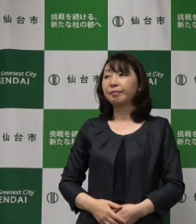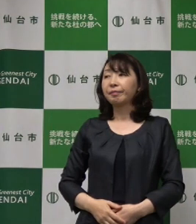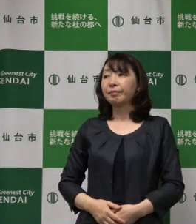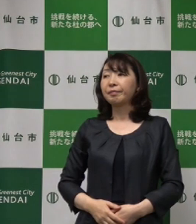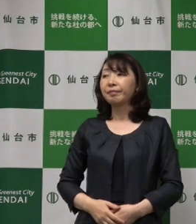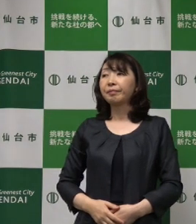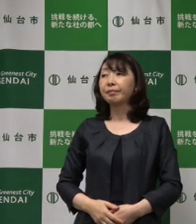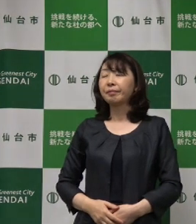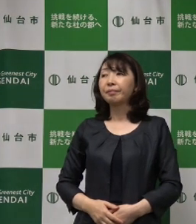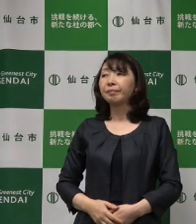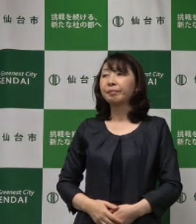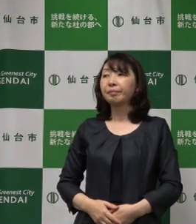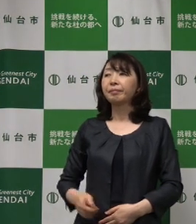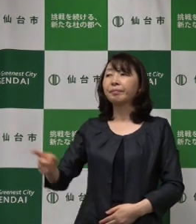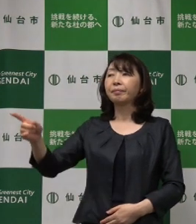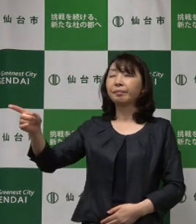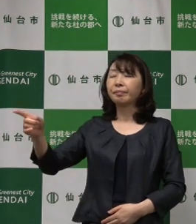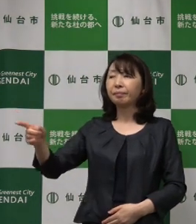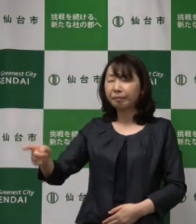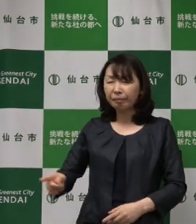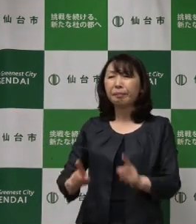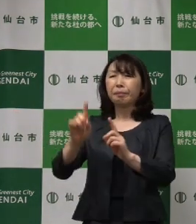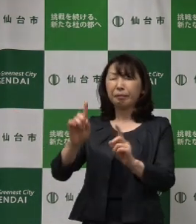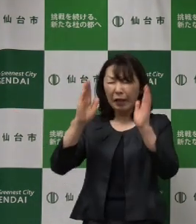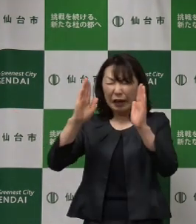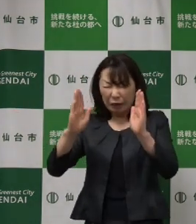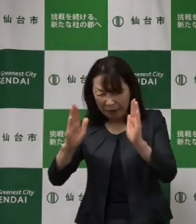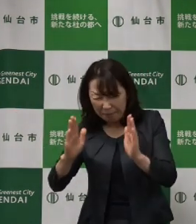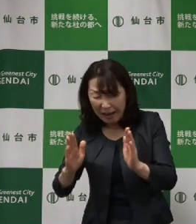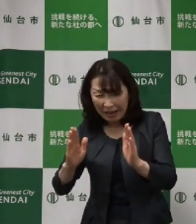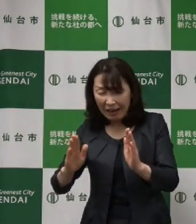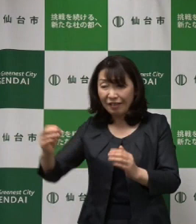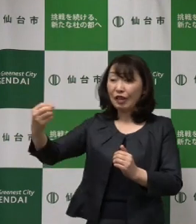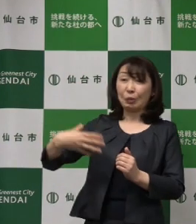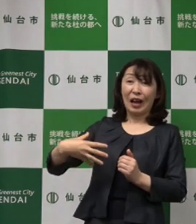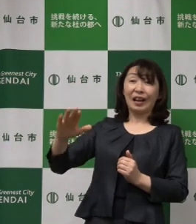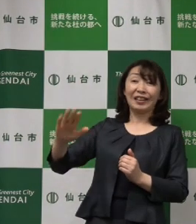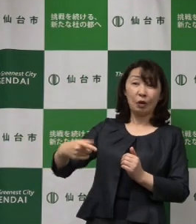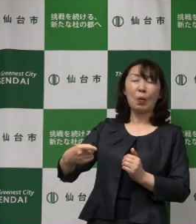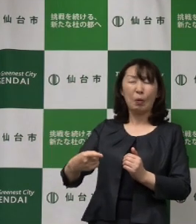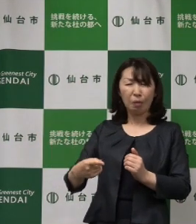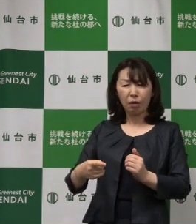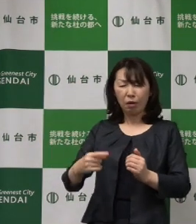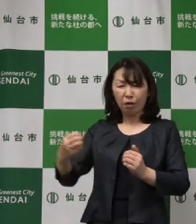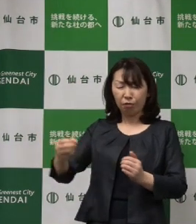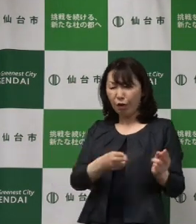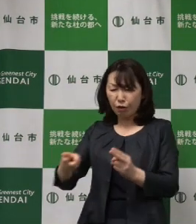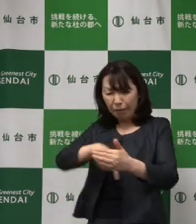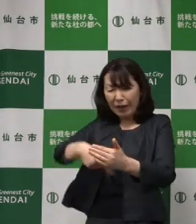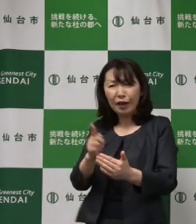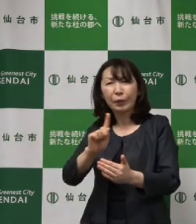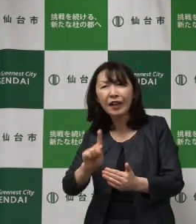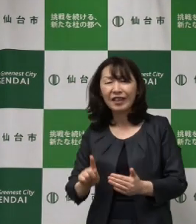寝るも申しんで どんな準備を今してるんでしょう ごめんなさい、これ具体的なところを言うのは